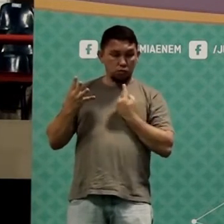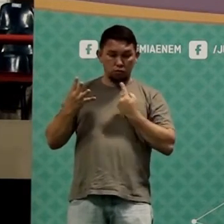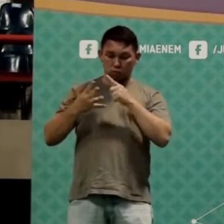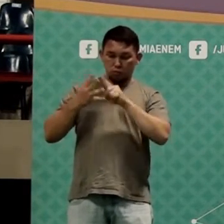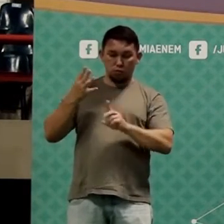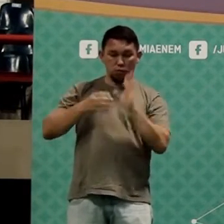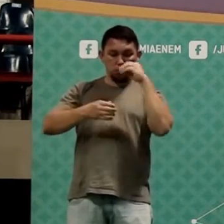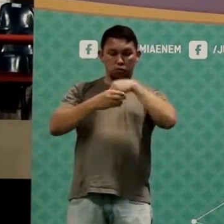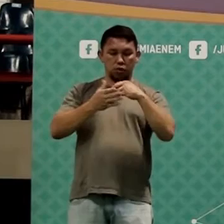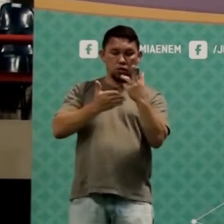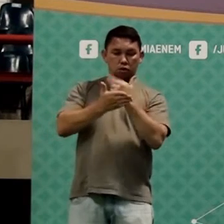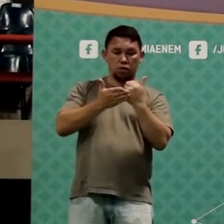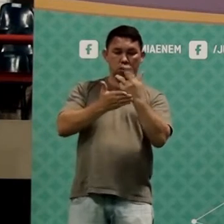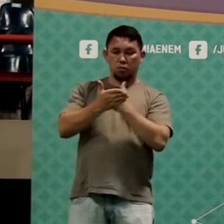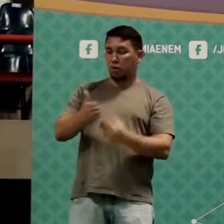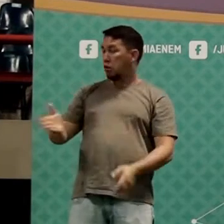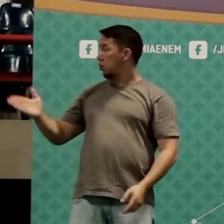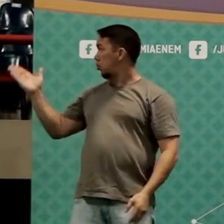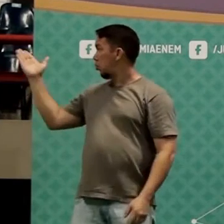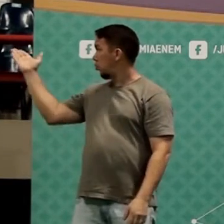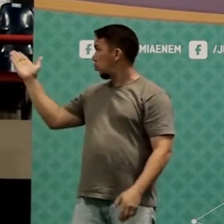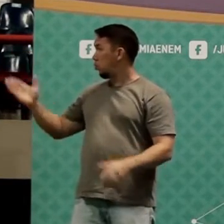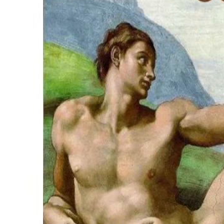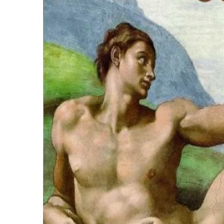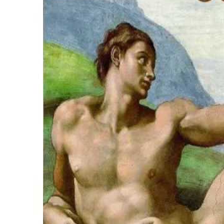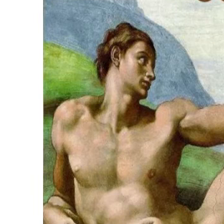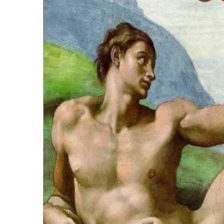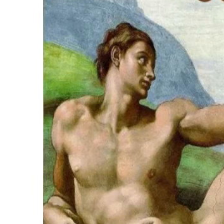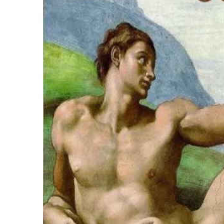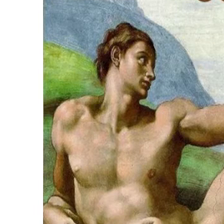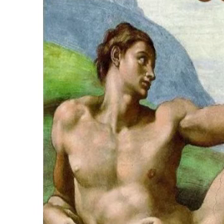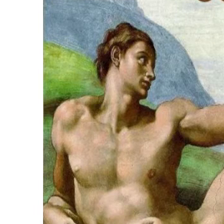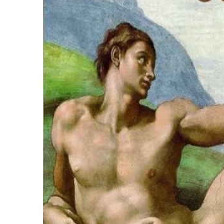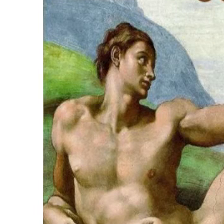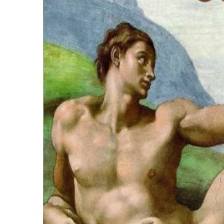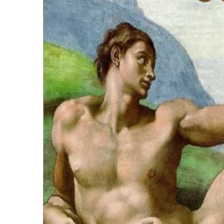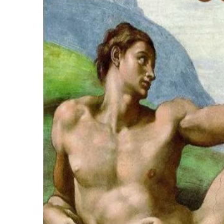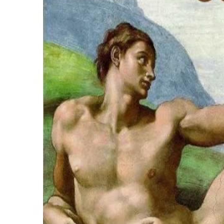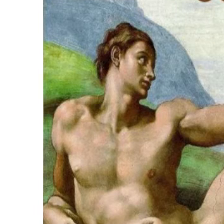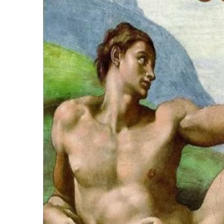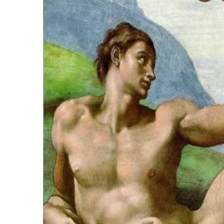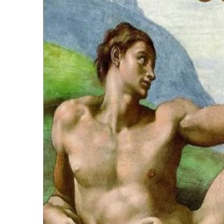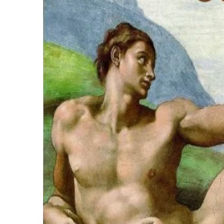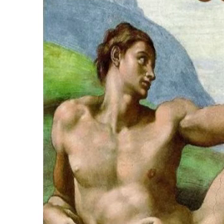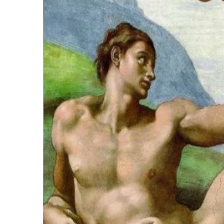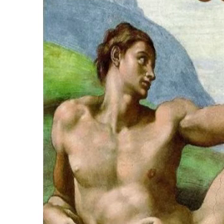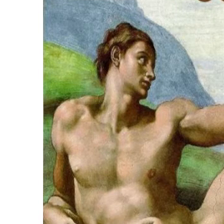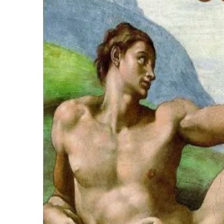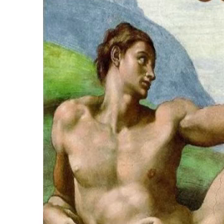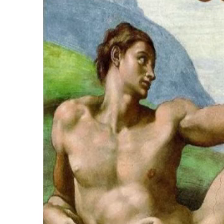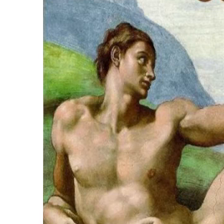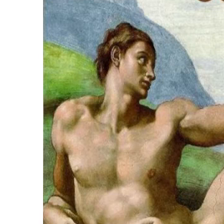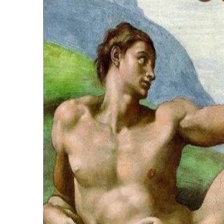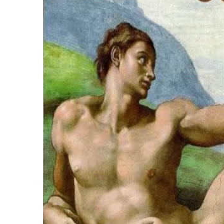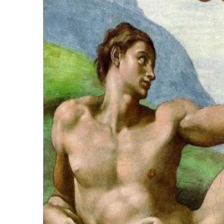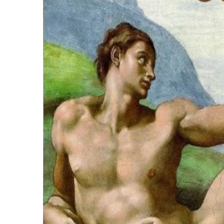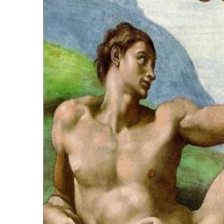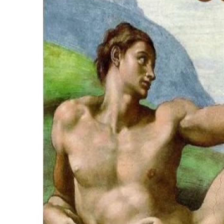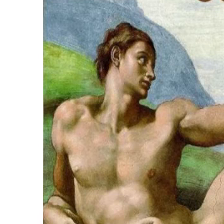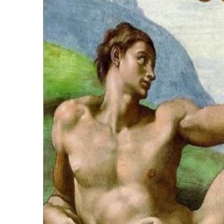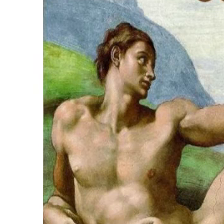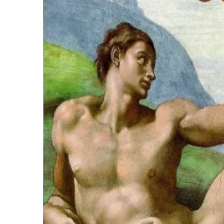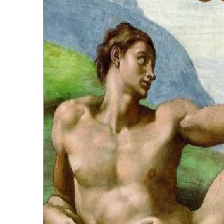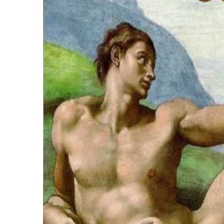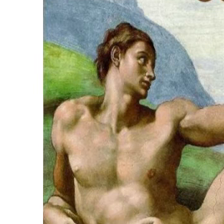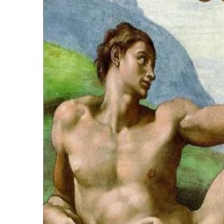todos presentes neste quadro. Ó, antropocentrismo é quando você coloca o homem no centro. Se você olhar para ali, ó,